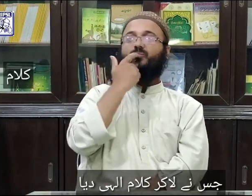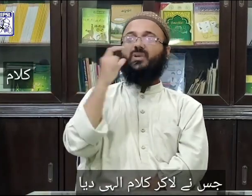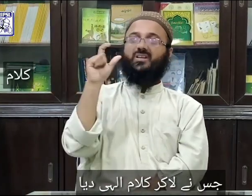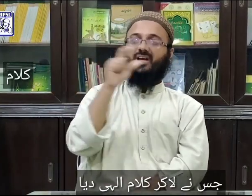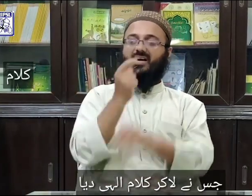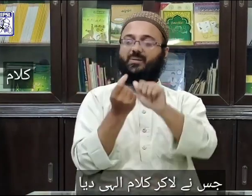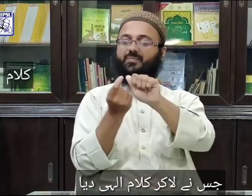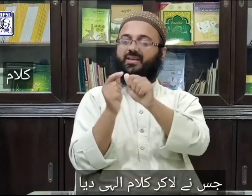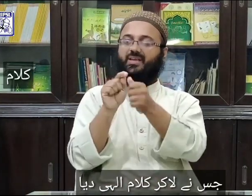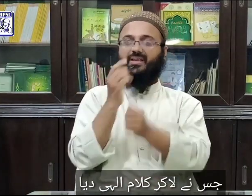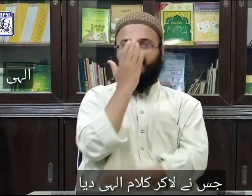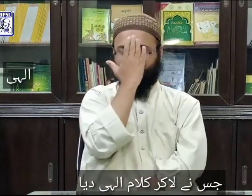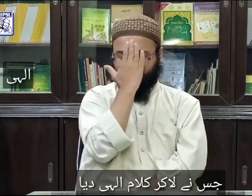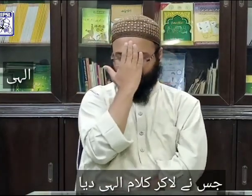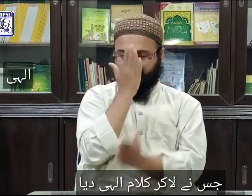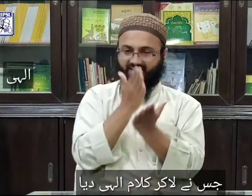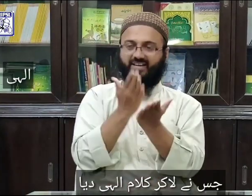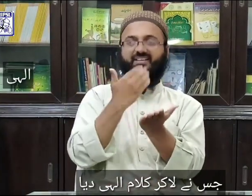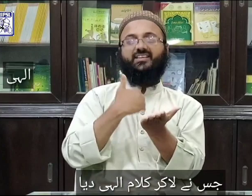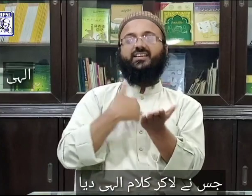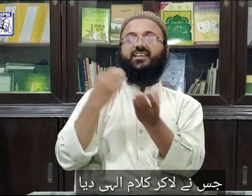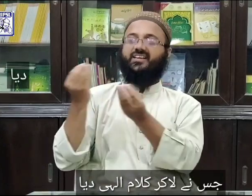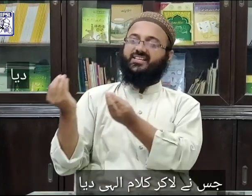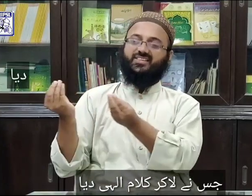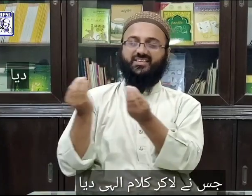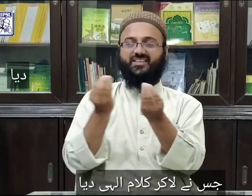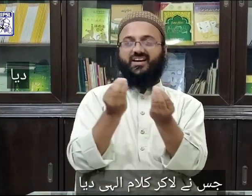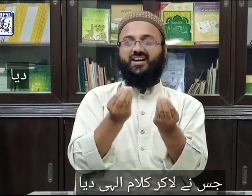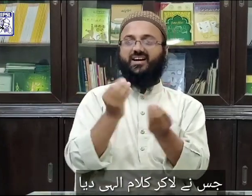کلامِ الہی دیا